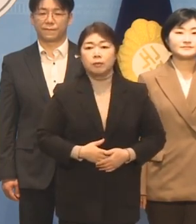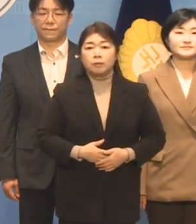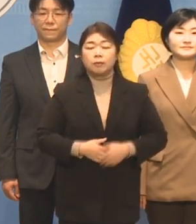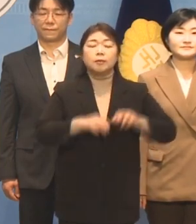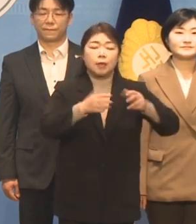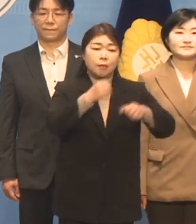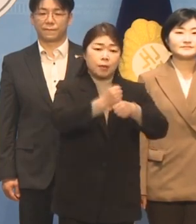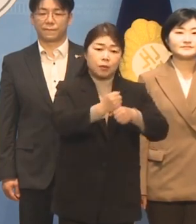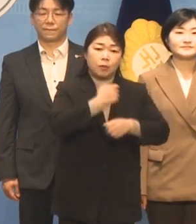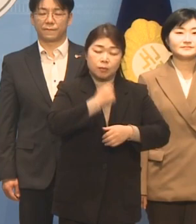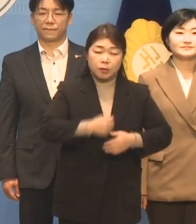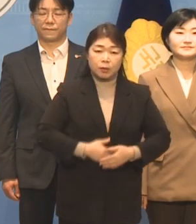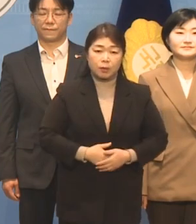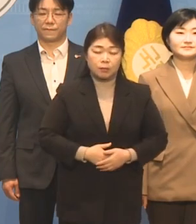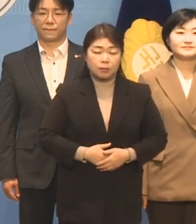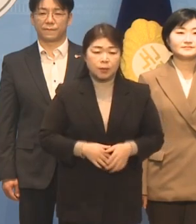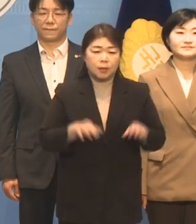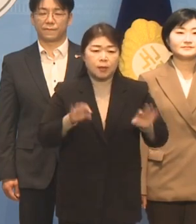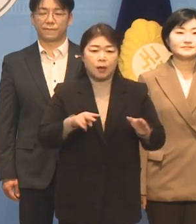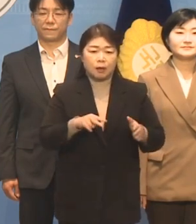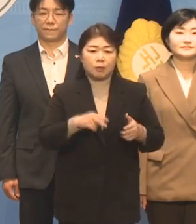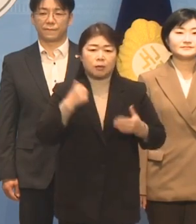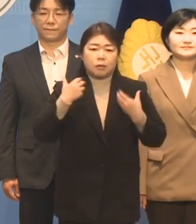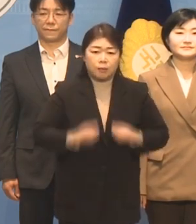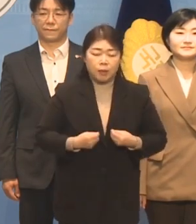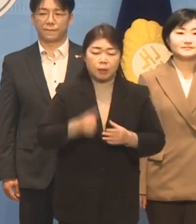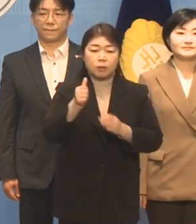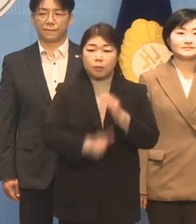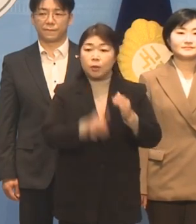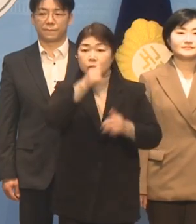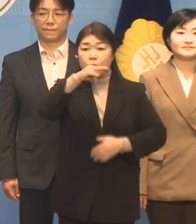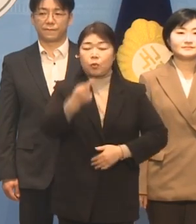넘어져도 다시 일어설 수 있는 사회를 만들겠습니다.